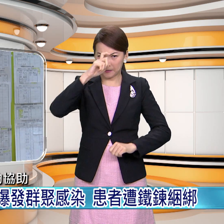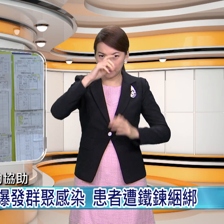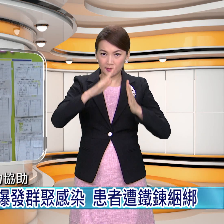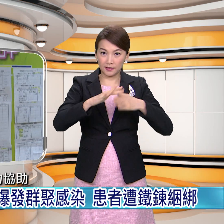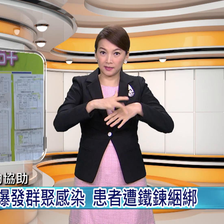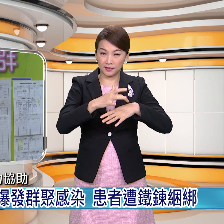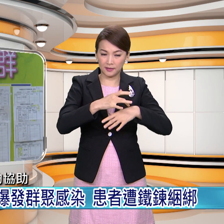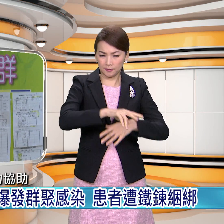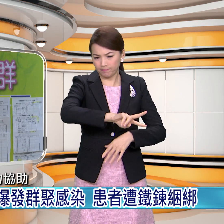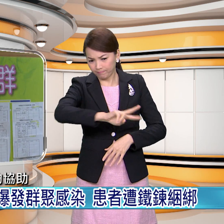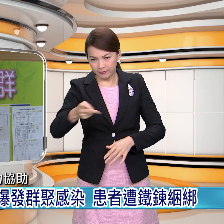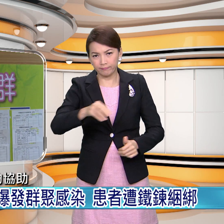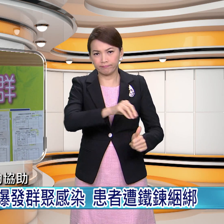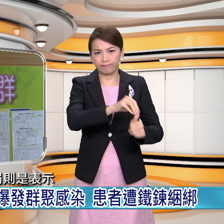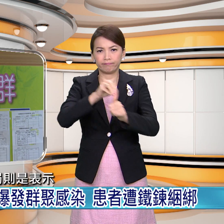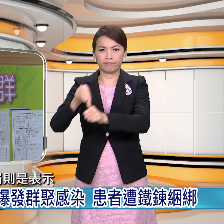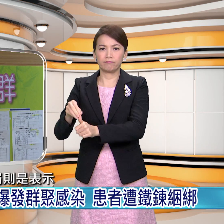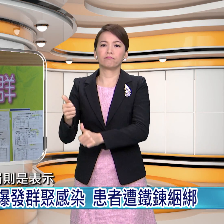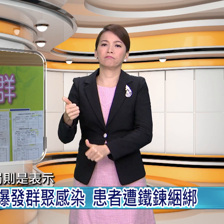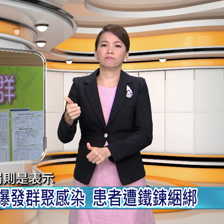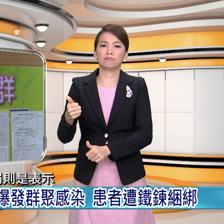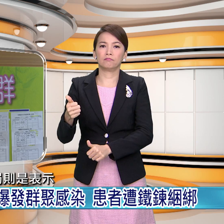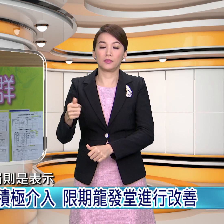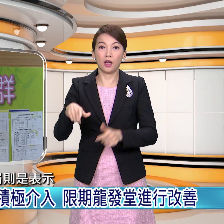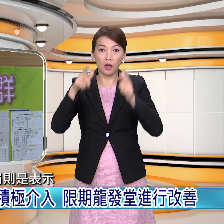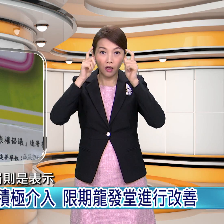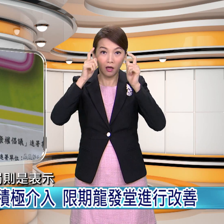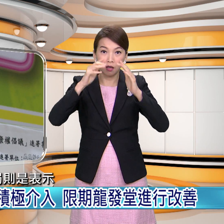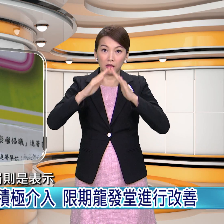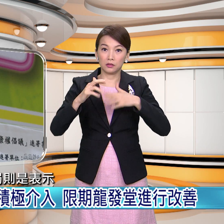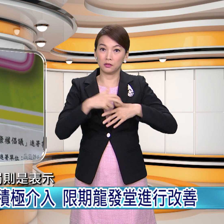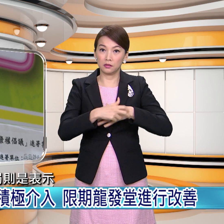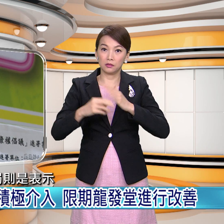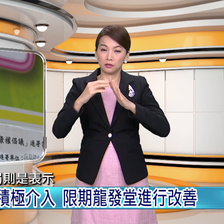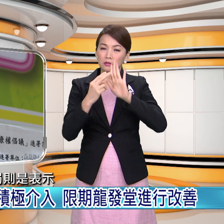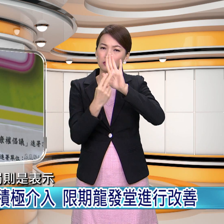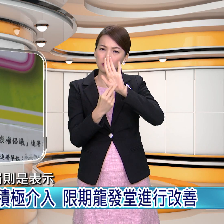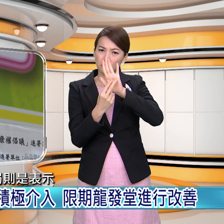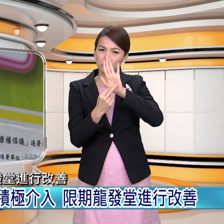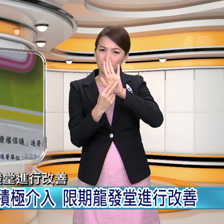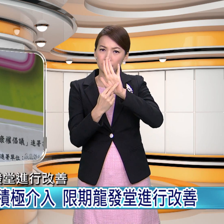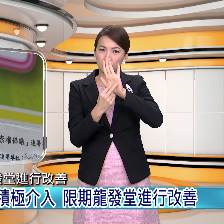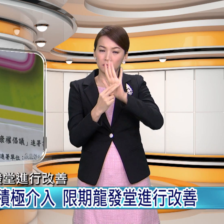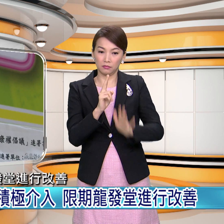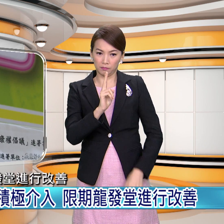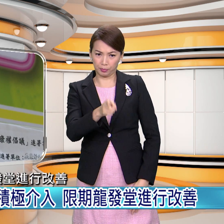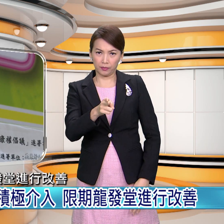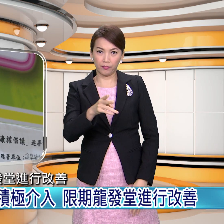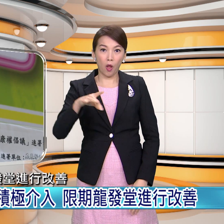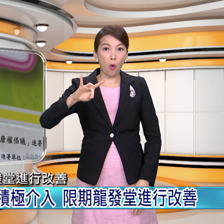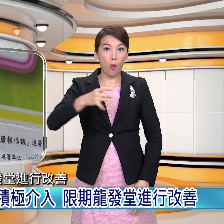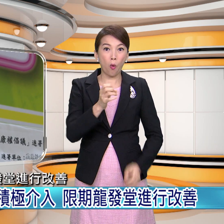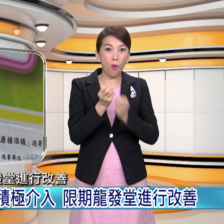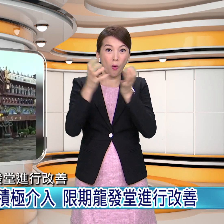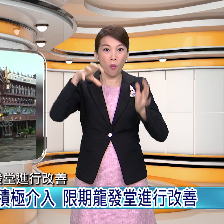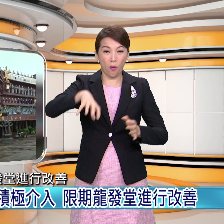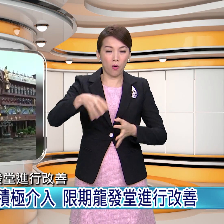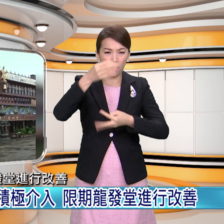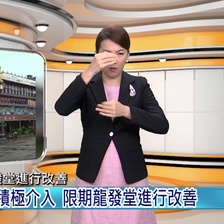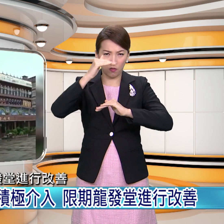助。而高雄市卫生局则是表示，已经限期龙发堂进